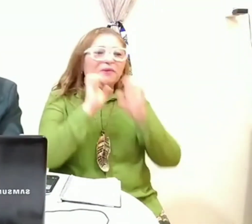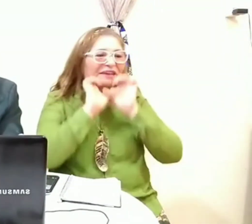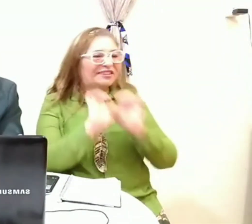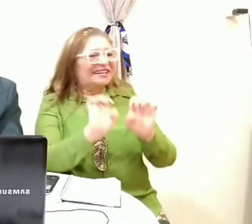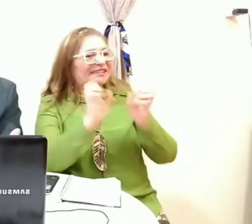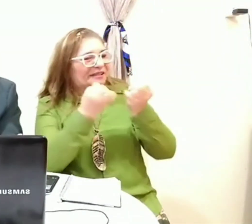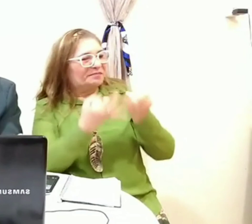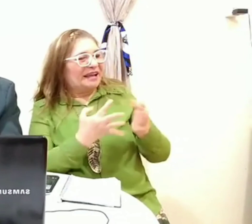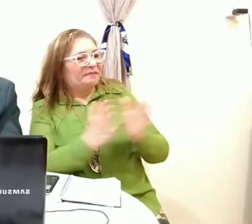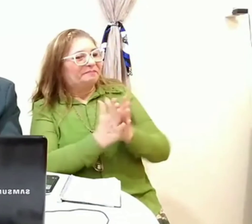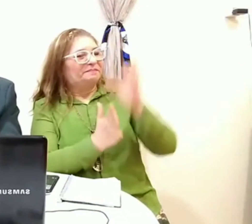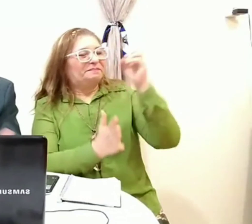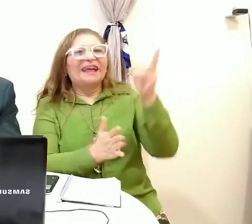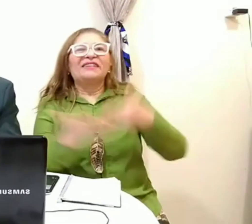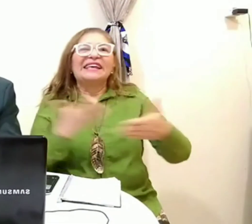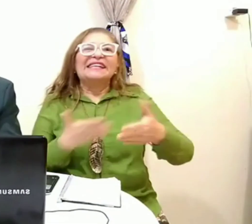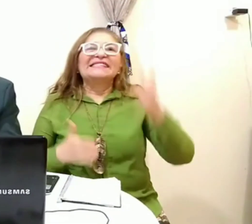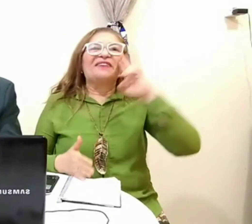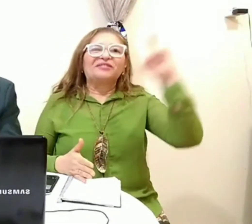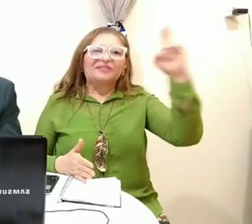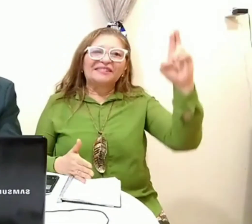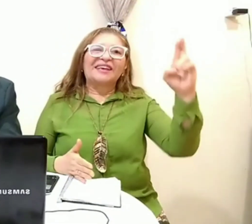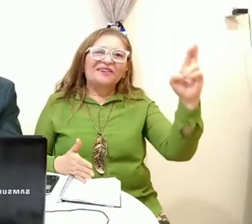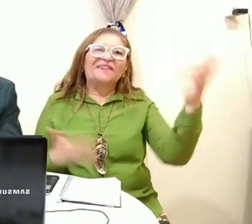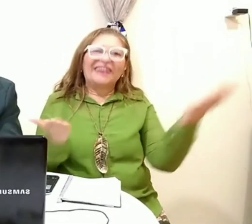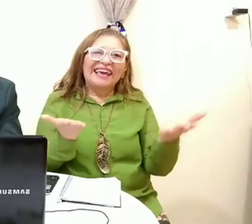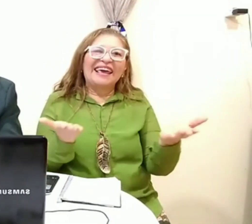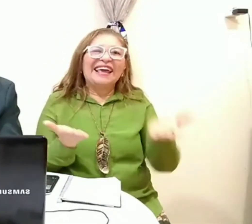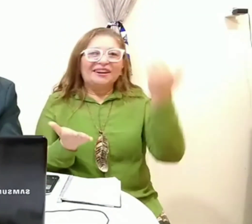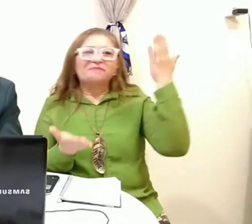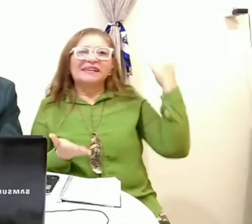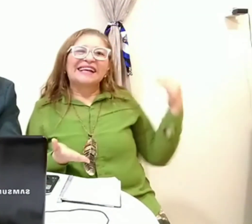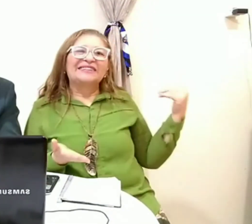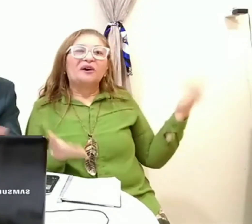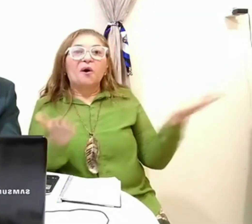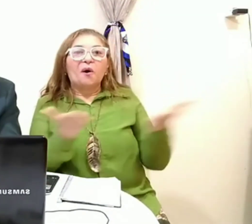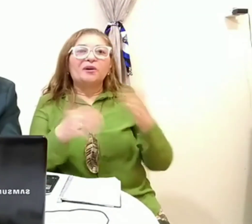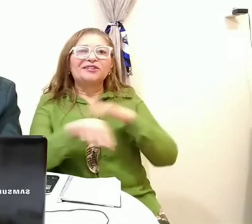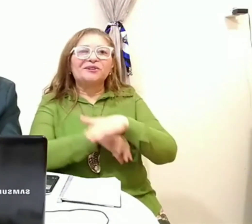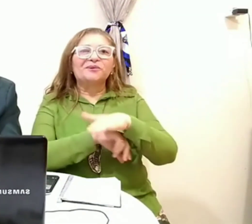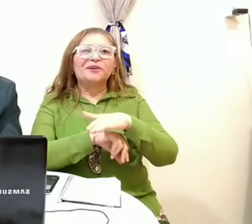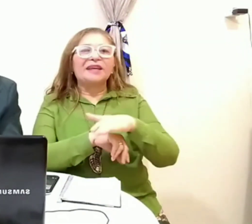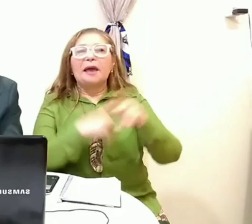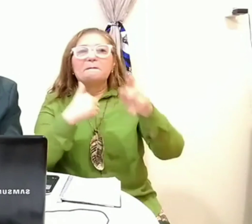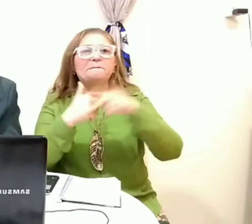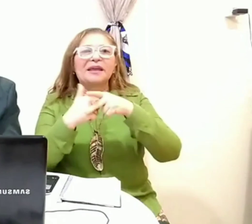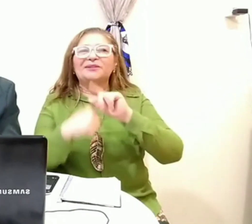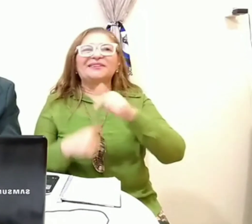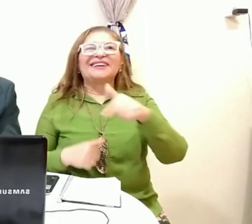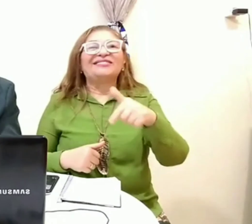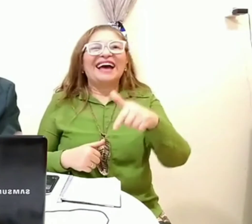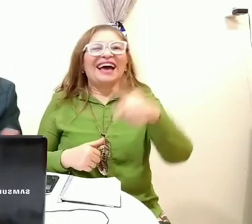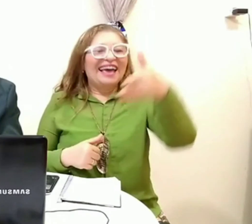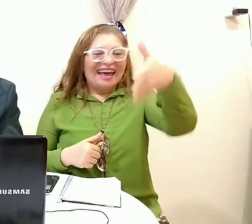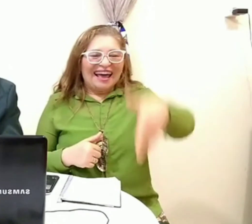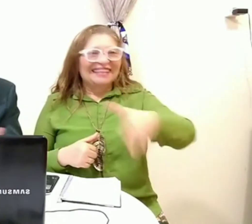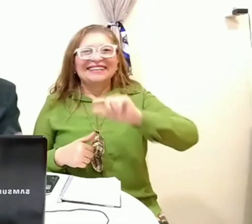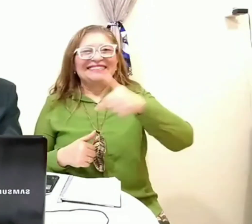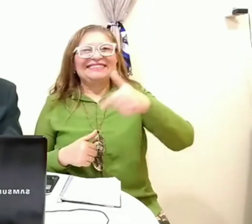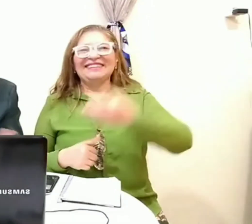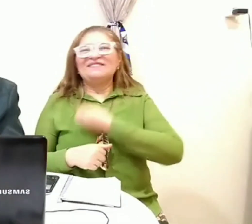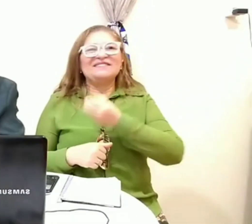o servo do Senhor que veio trazer a mensagem do Evangelho. Hoje à noite vocês não têm esse privilégio tão grande. Vocês têm